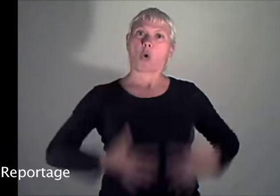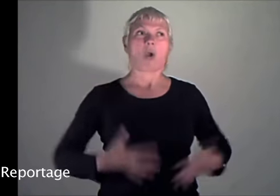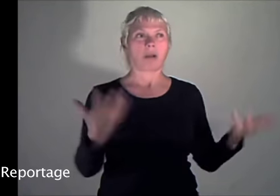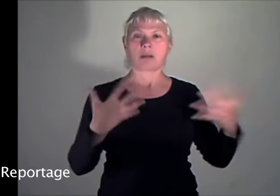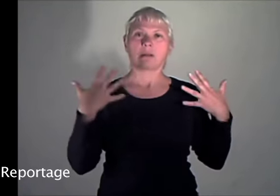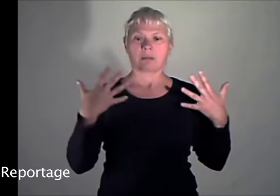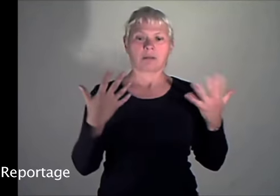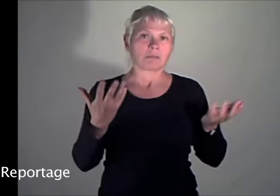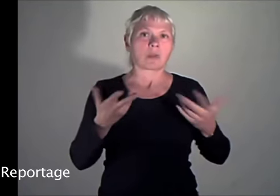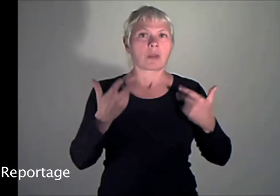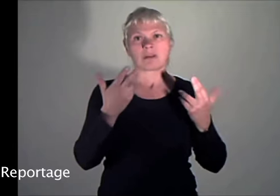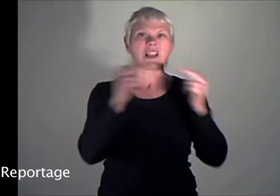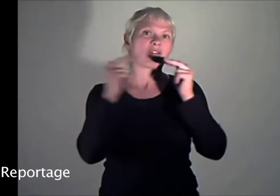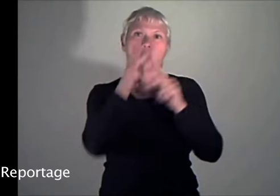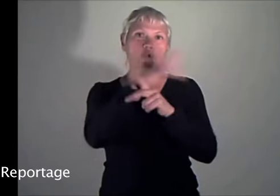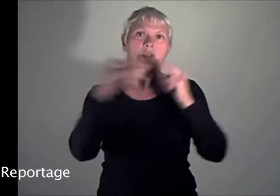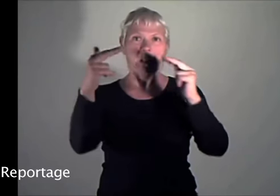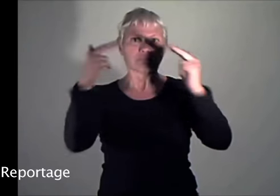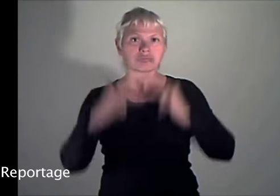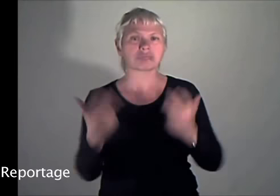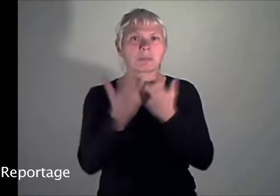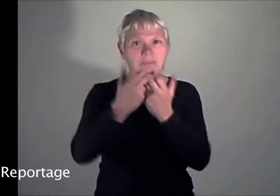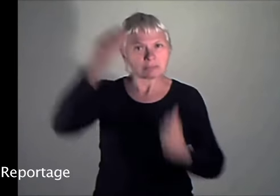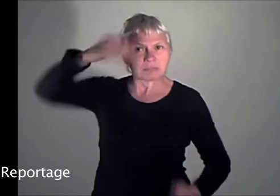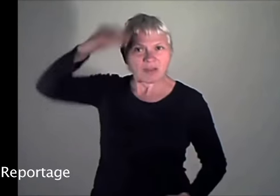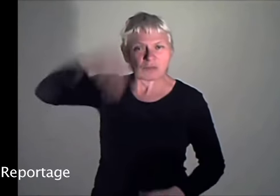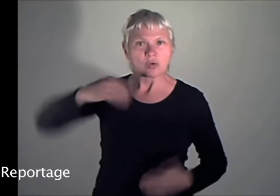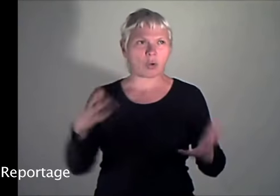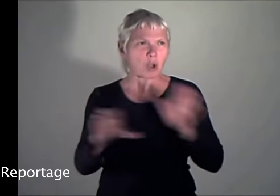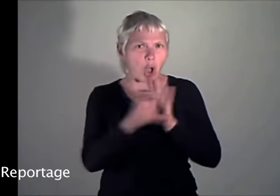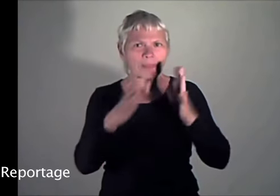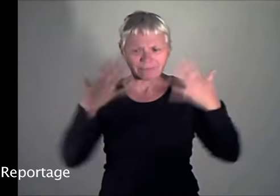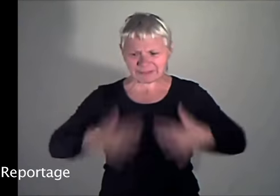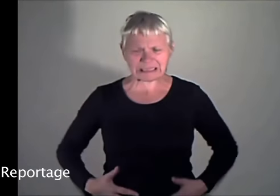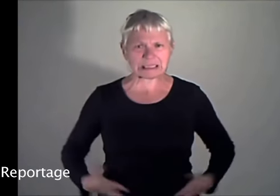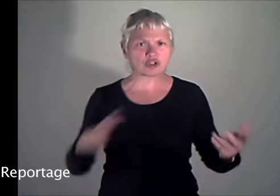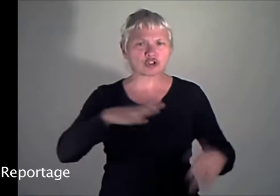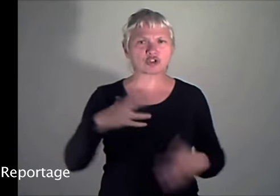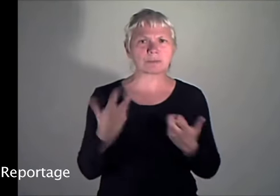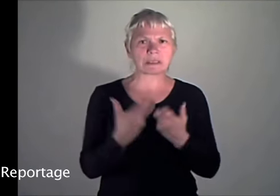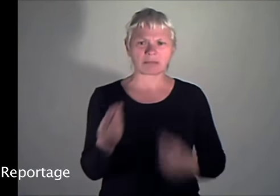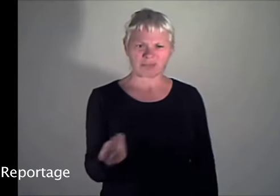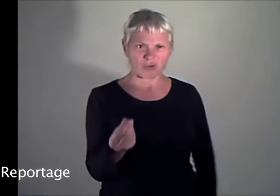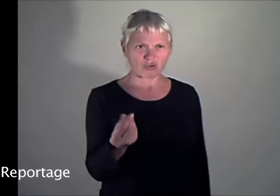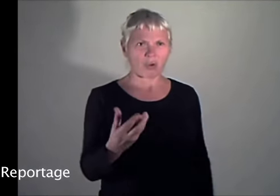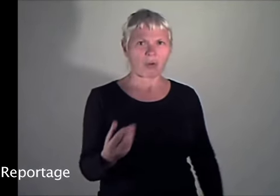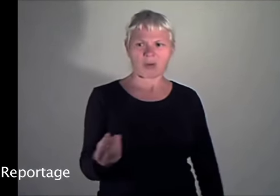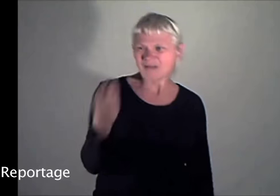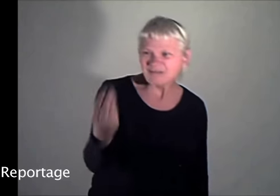socialement les plus bas en fait. Par exemple les voyous, ils ont plein de codes physiques. Tu vois, plus